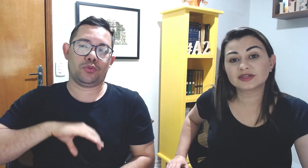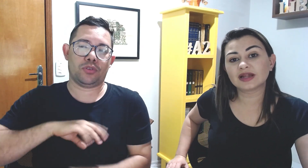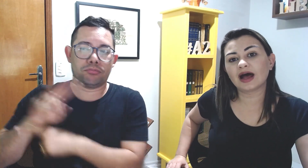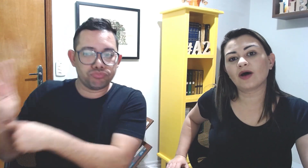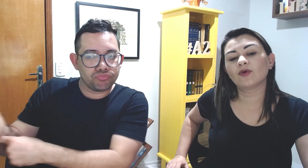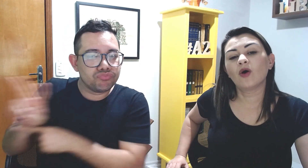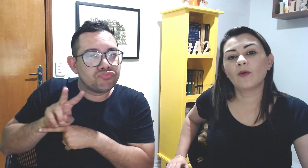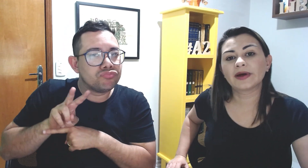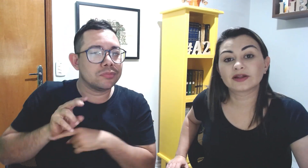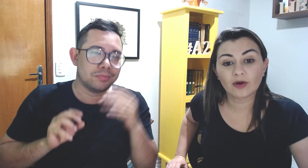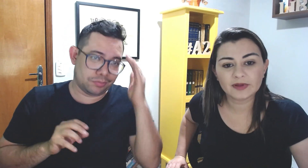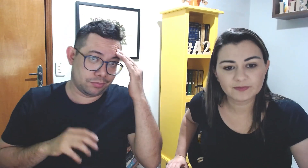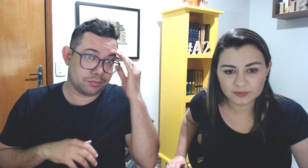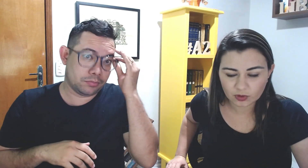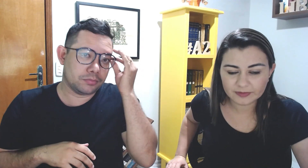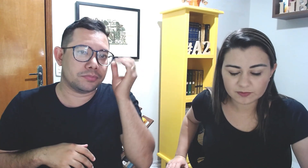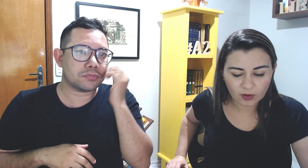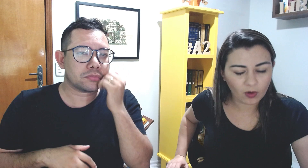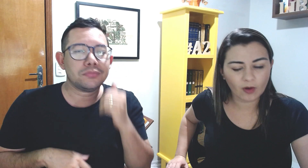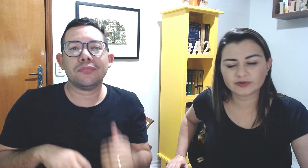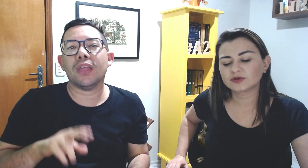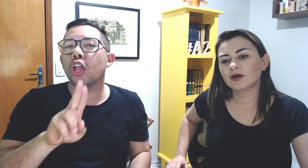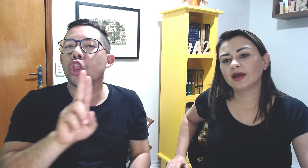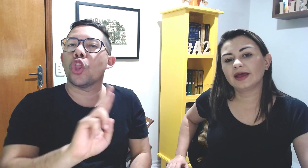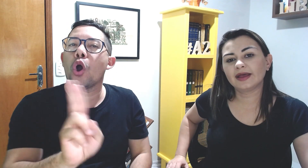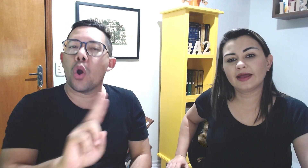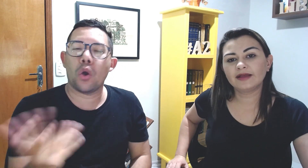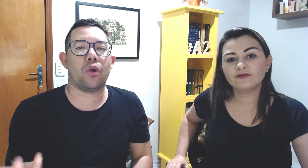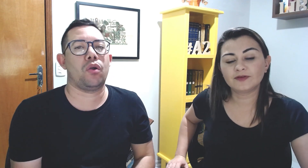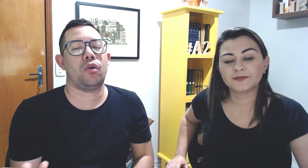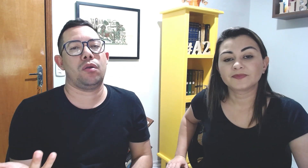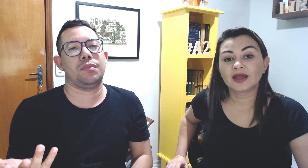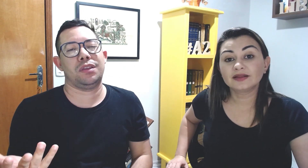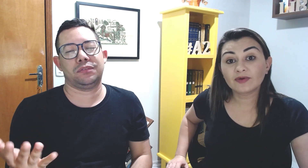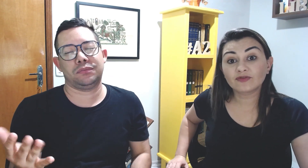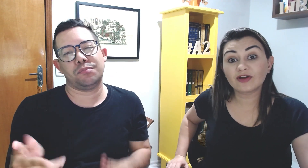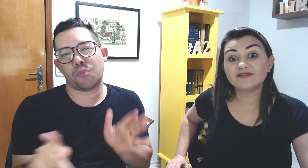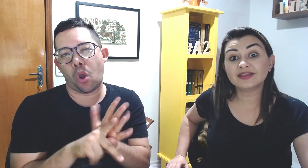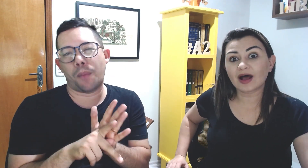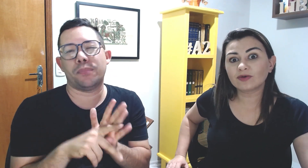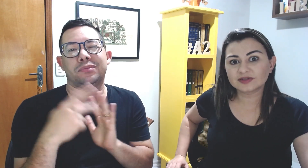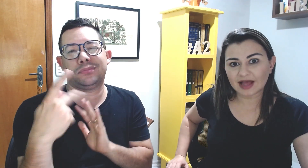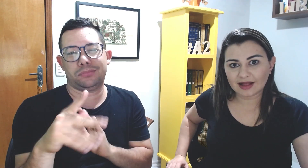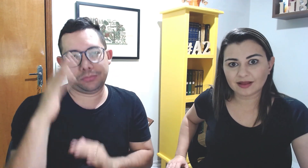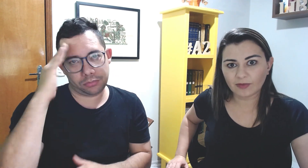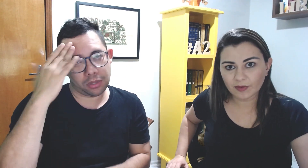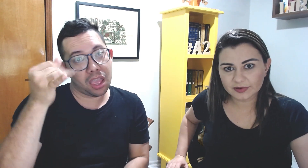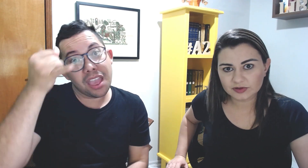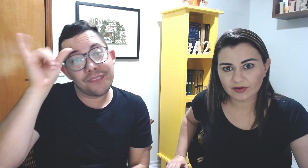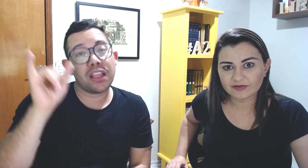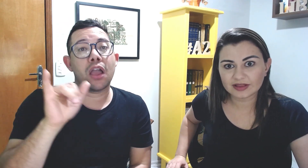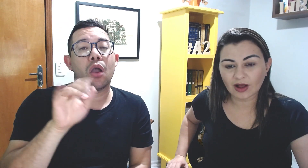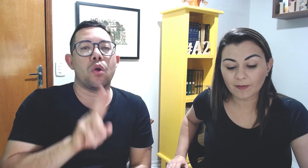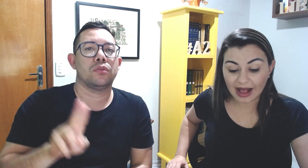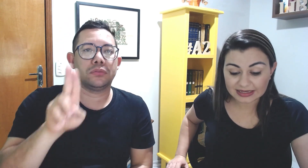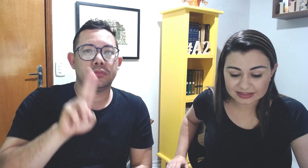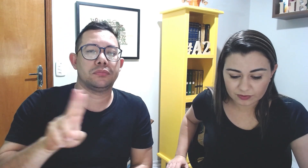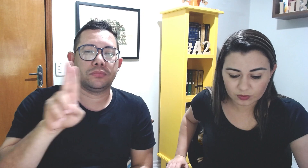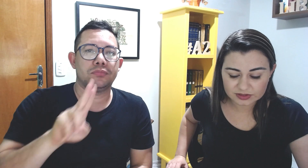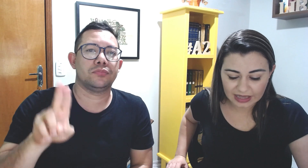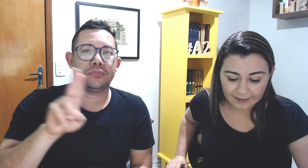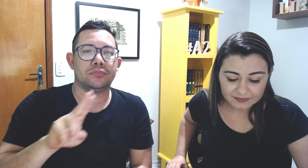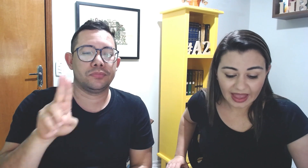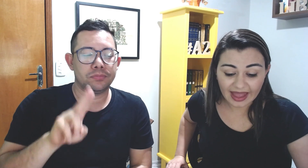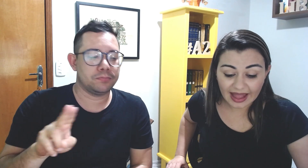tenha um sinal ou para nomes próprios, enfim. Então, eu vou evitar usar, tá bom, pessoal? Evitar ao